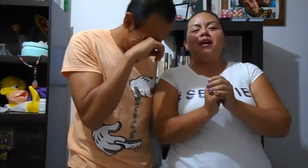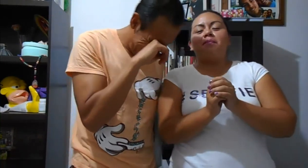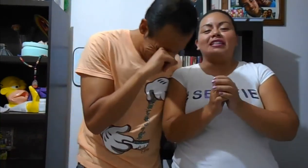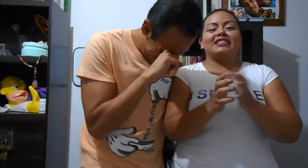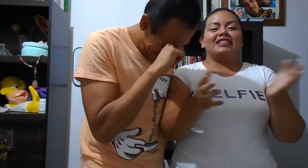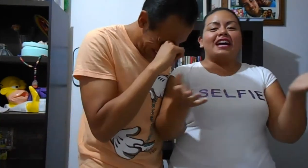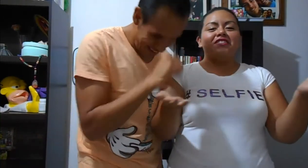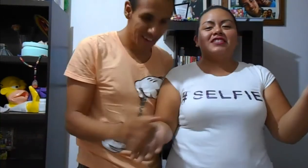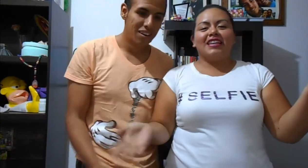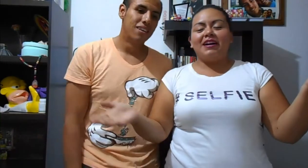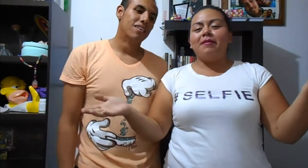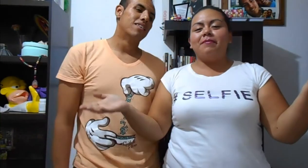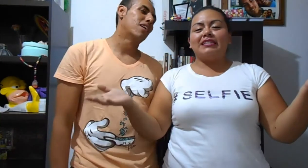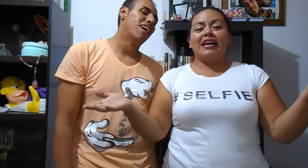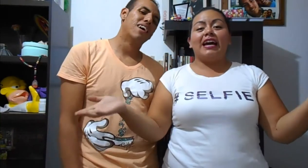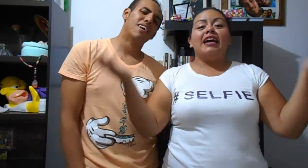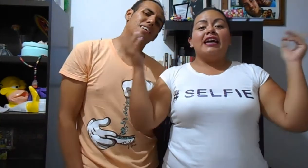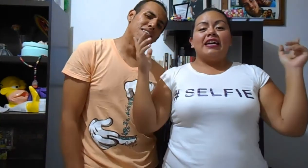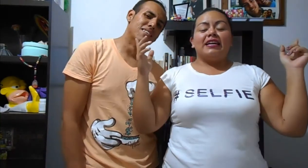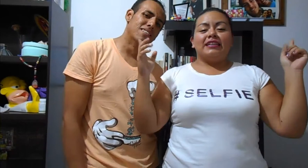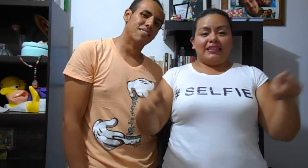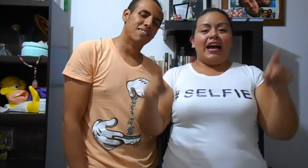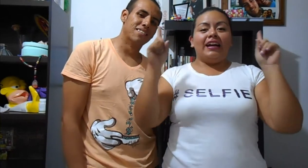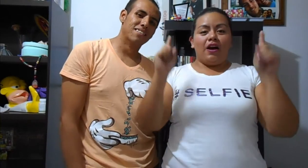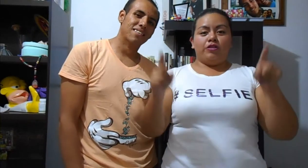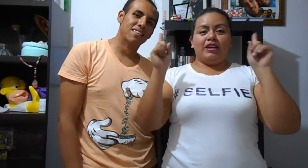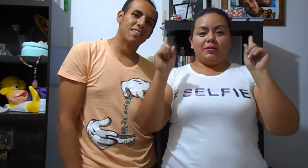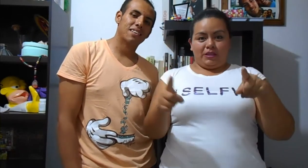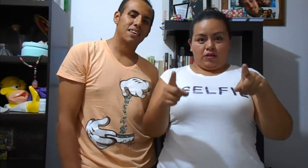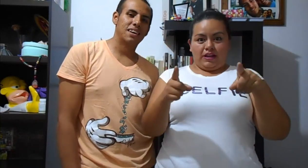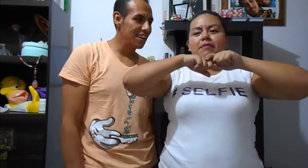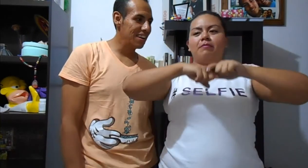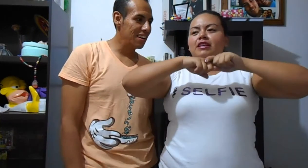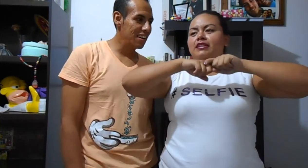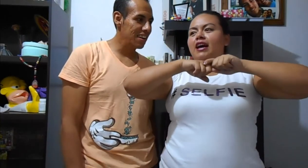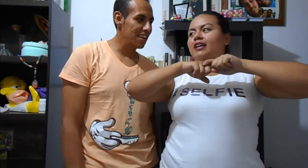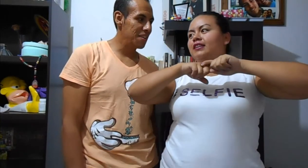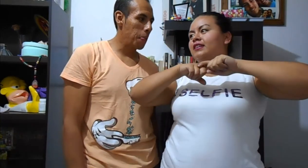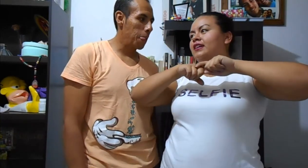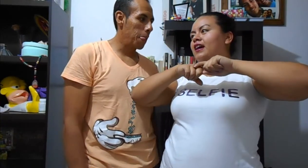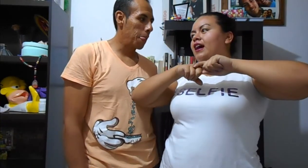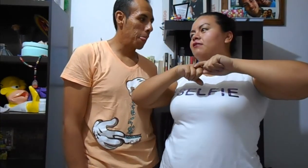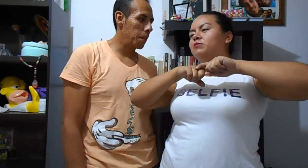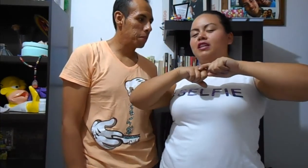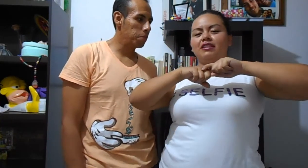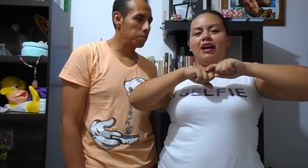Y pues ya no nos queda más que retar a otras personas. Vamos a retar a una muchacha